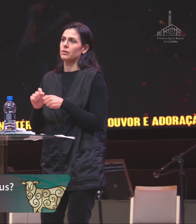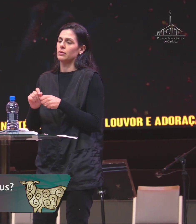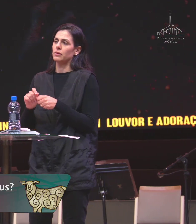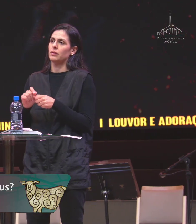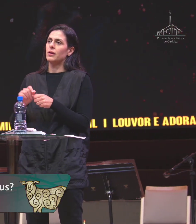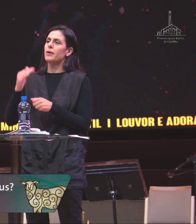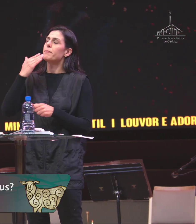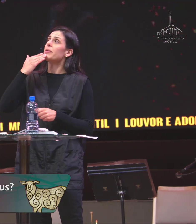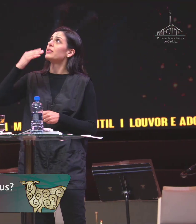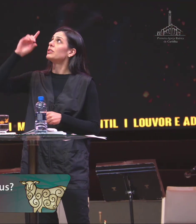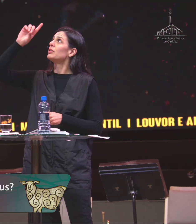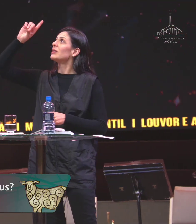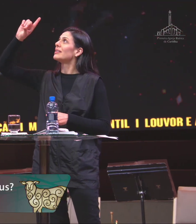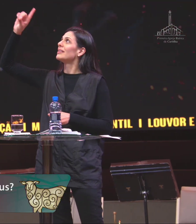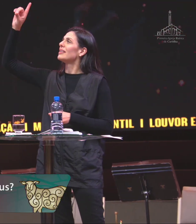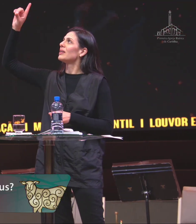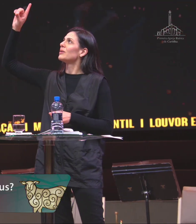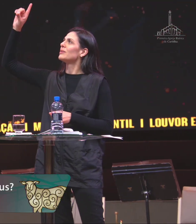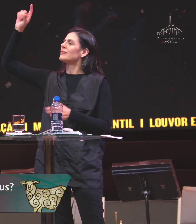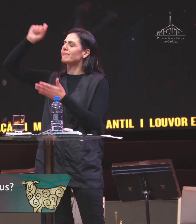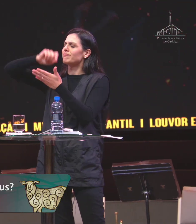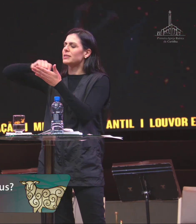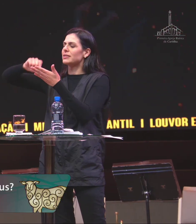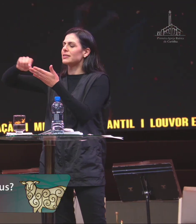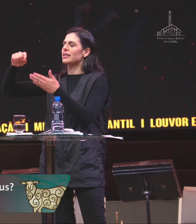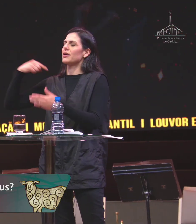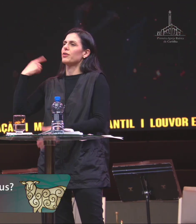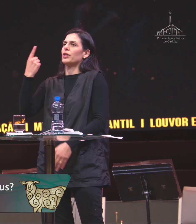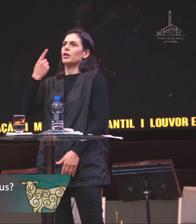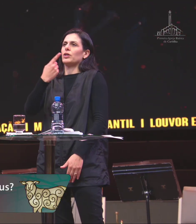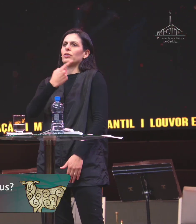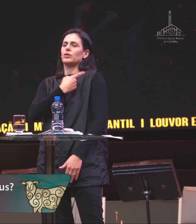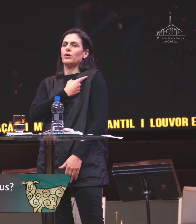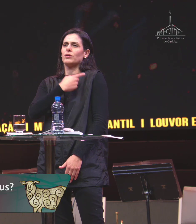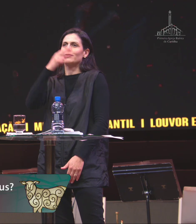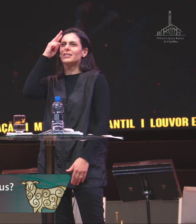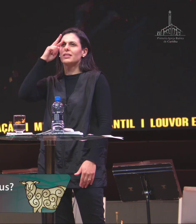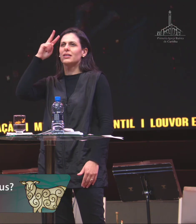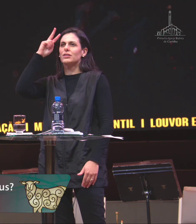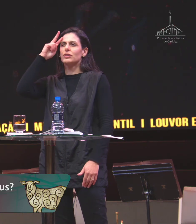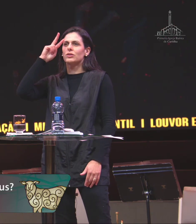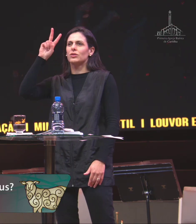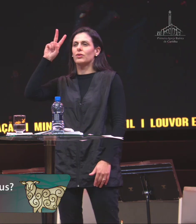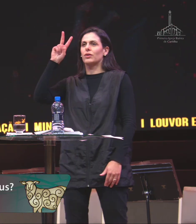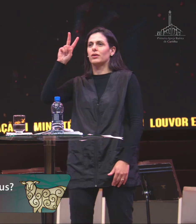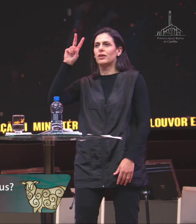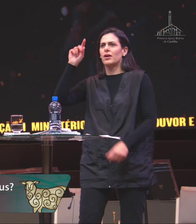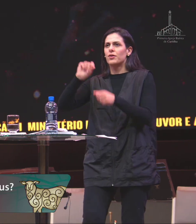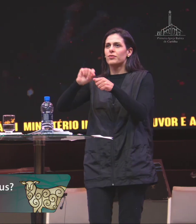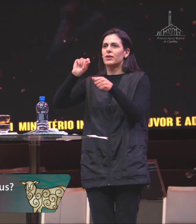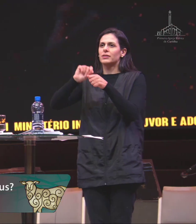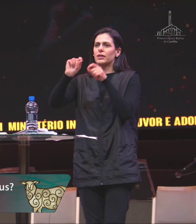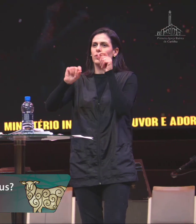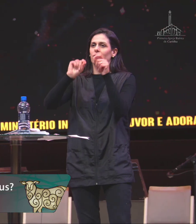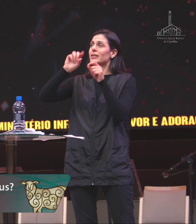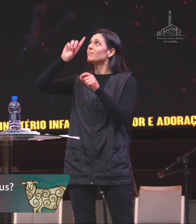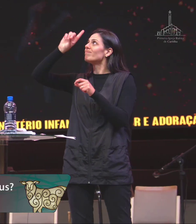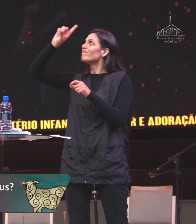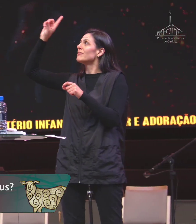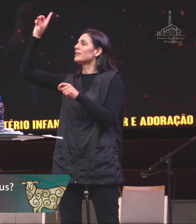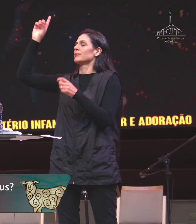não volte a viver da maneira antiga. E muitas pessoas próximas de nós precisam entender isso, né? Que é pela fé